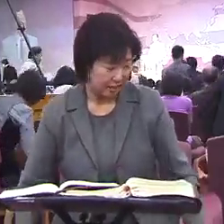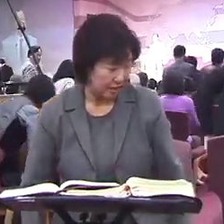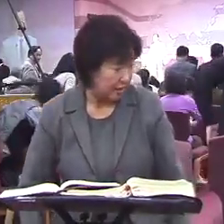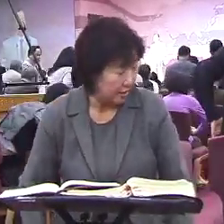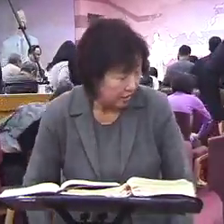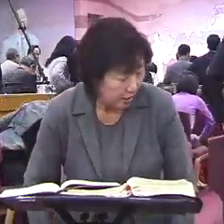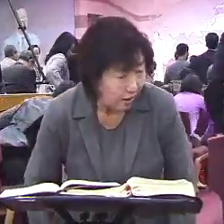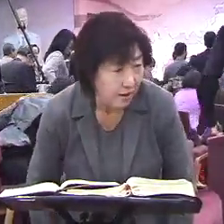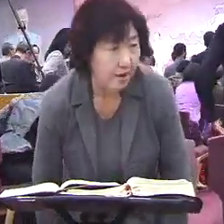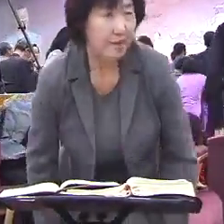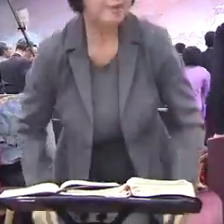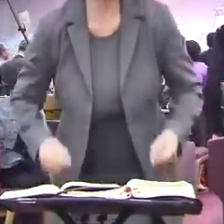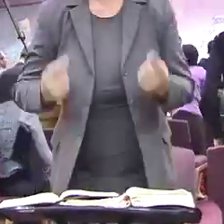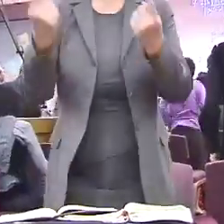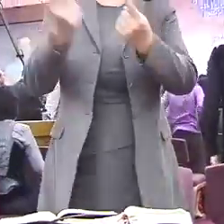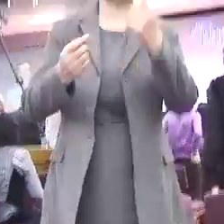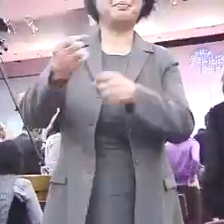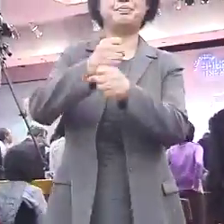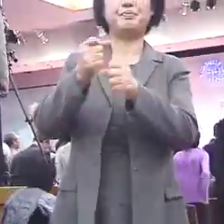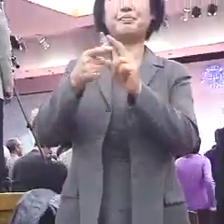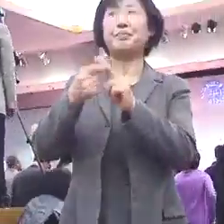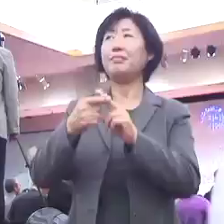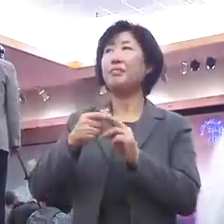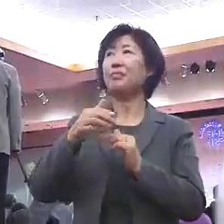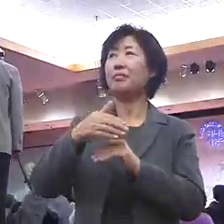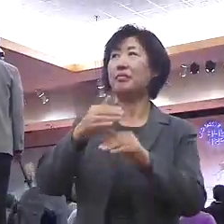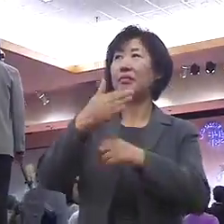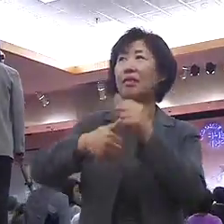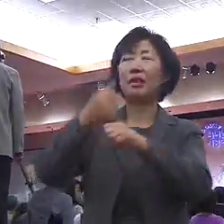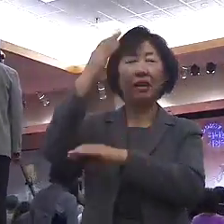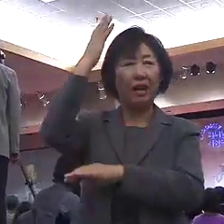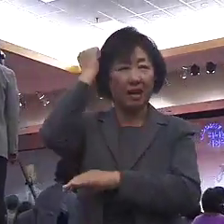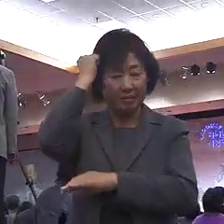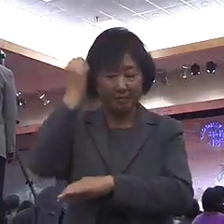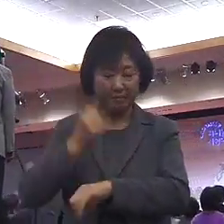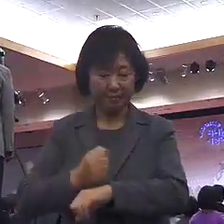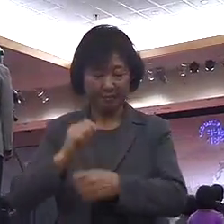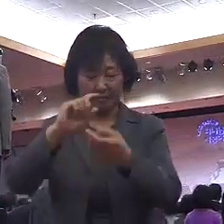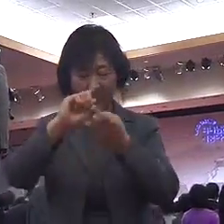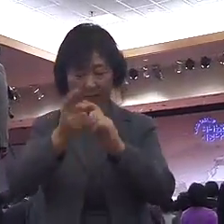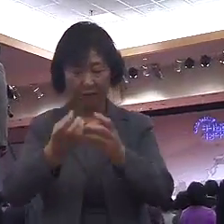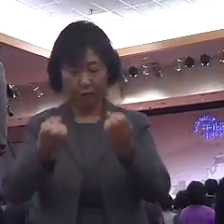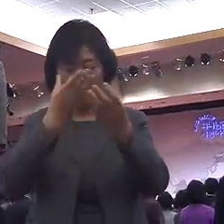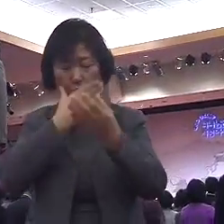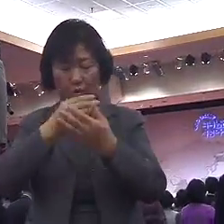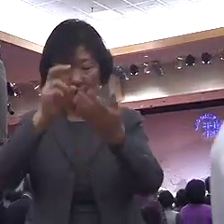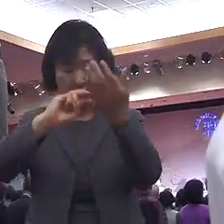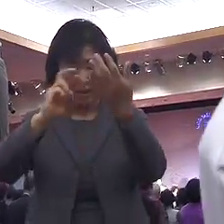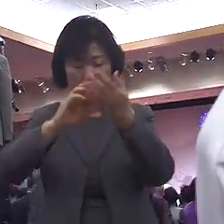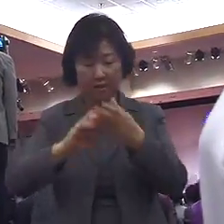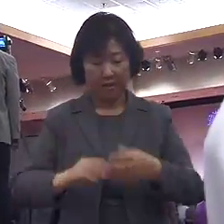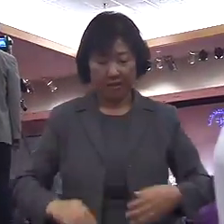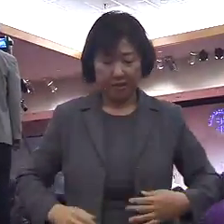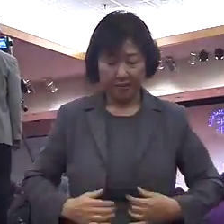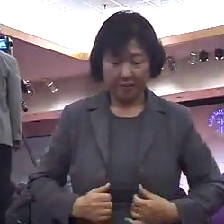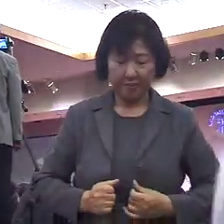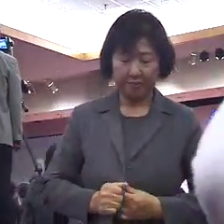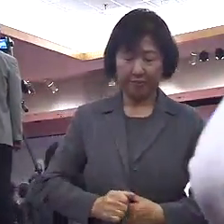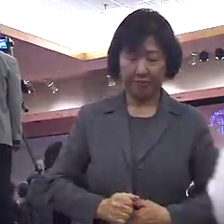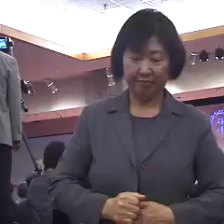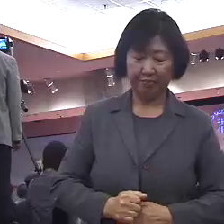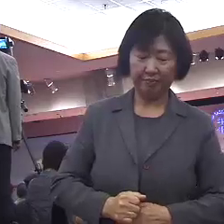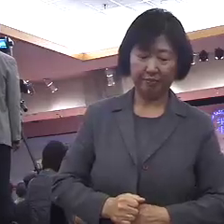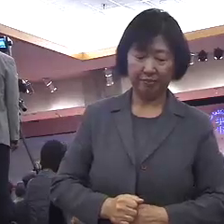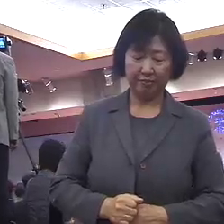짐을 같이 지고 전진하라는 하나님 말씀 기억하며 우리 한번 서로 축복하는 찬양을 부르면서